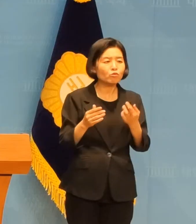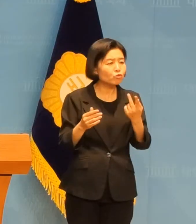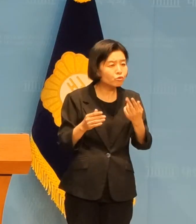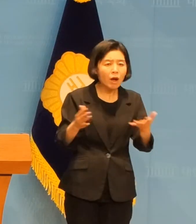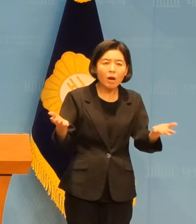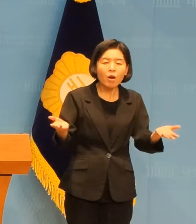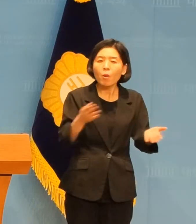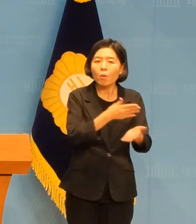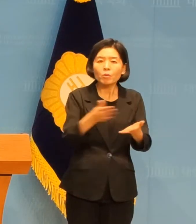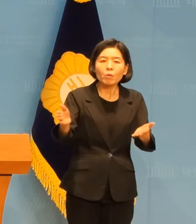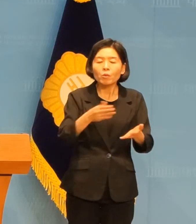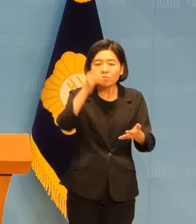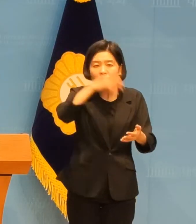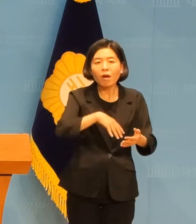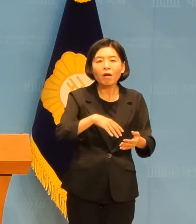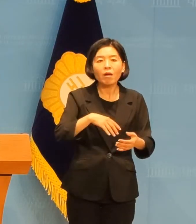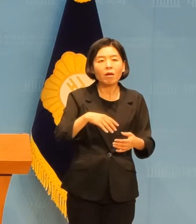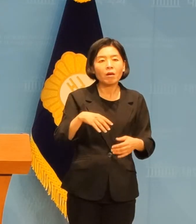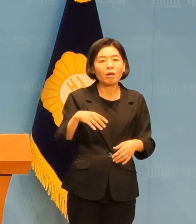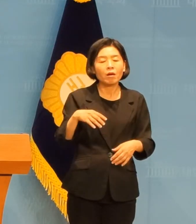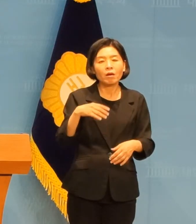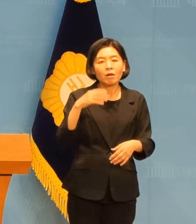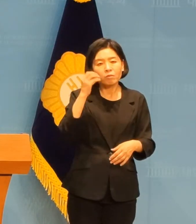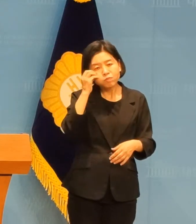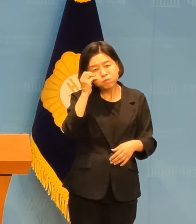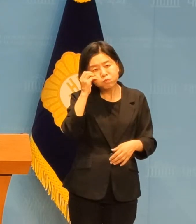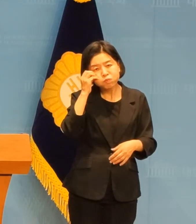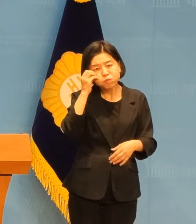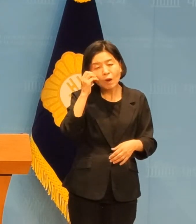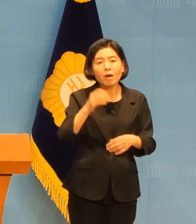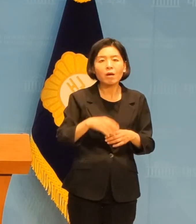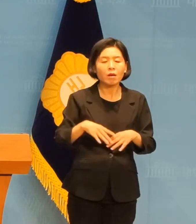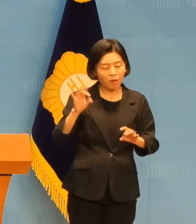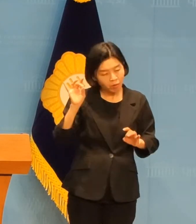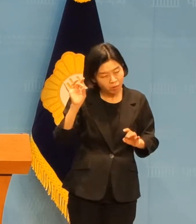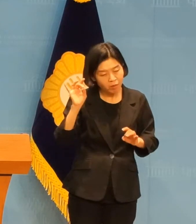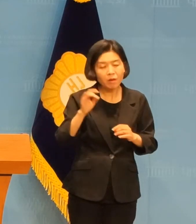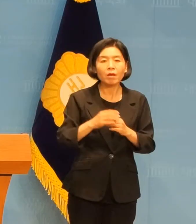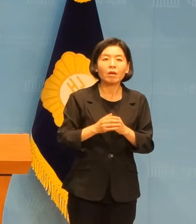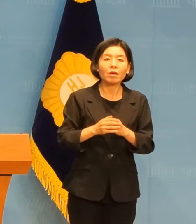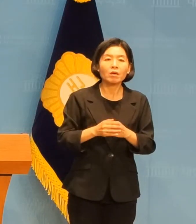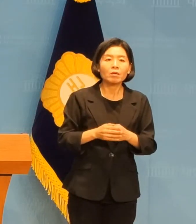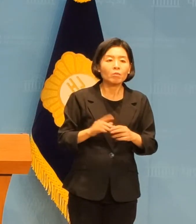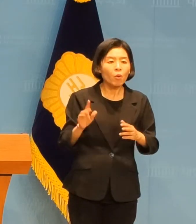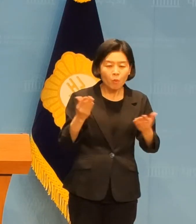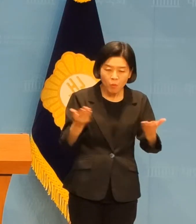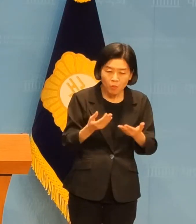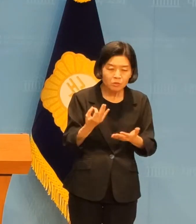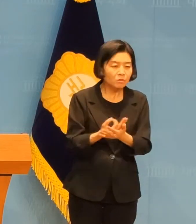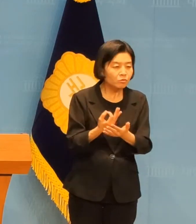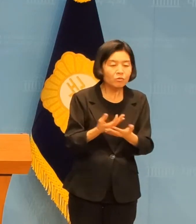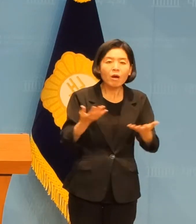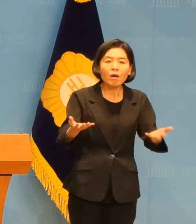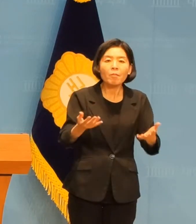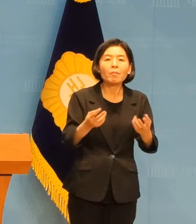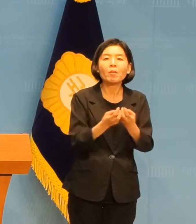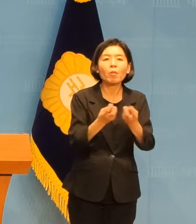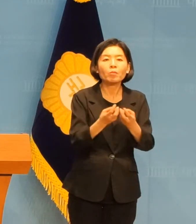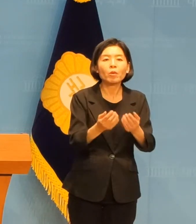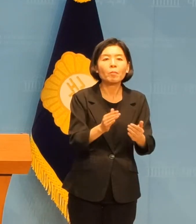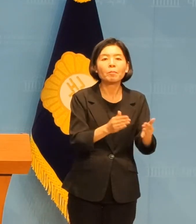철저히 무력화된 존재로 살아야 했습니다. 아무것도 할 수 없었습니다. 생계 수단조차